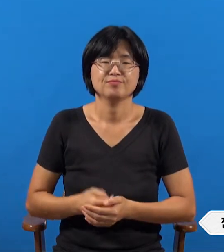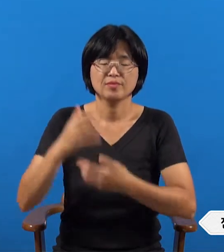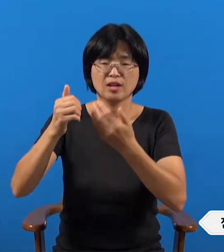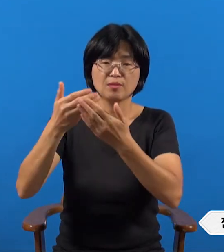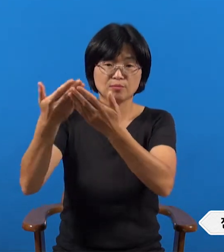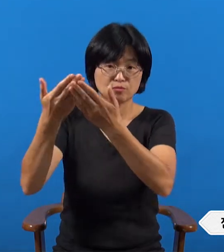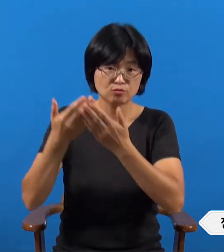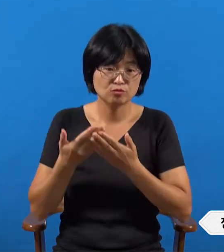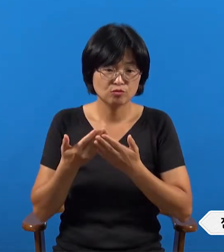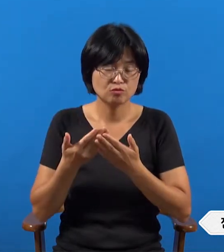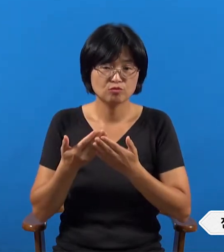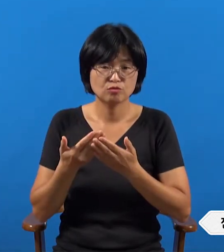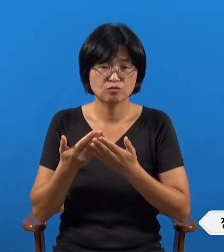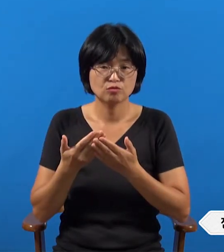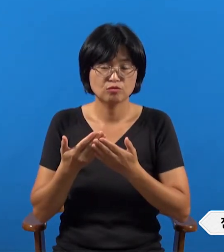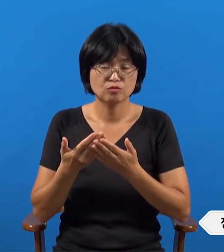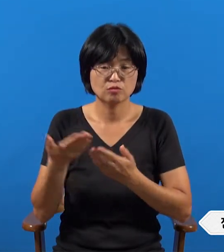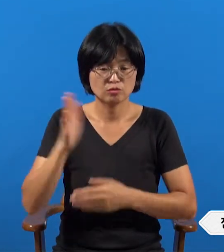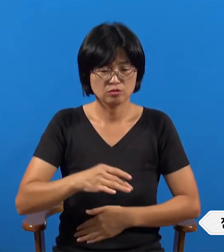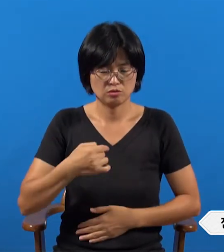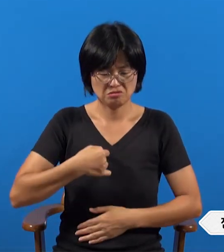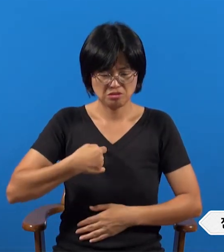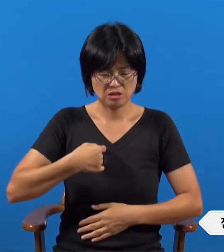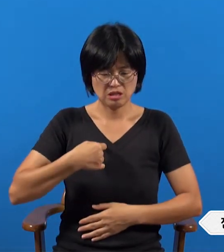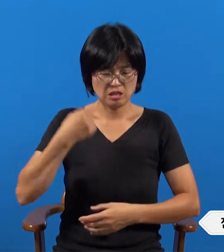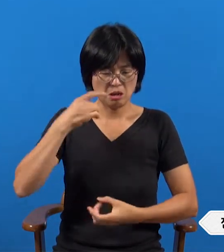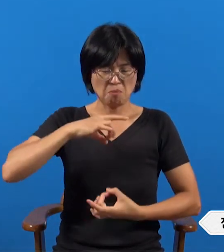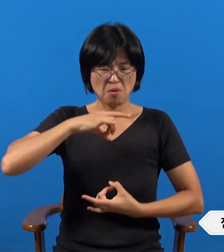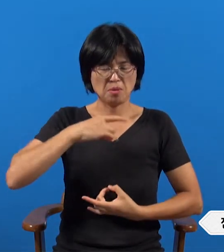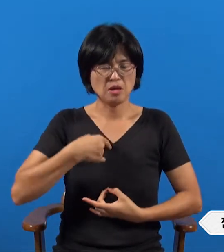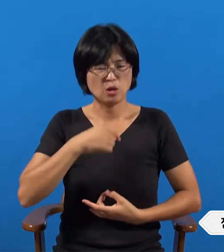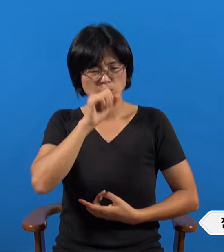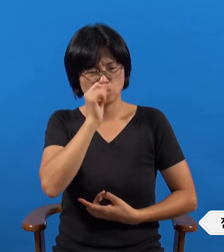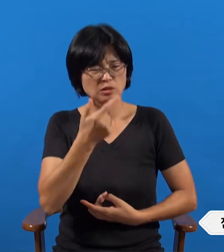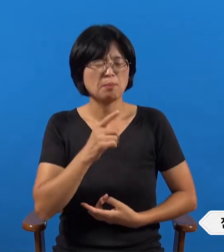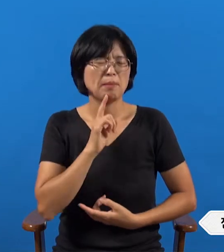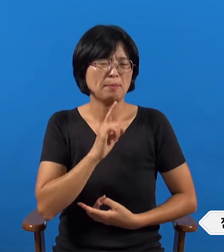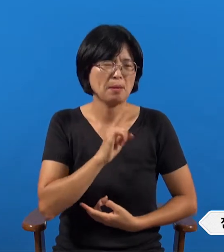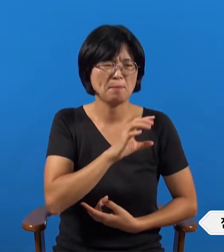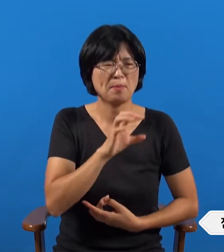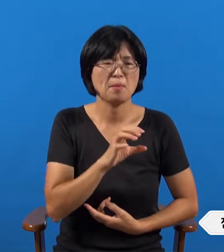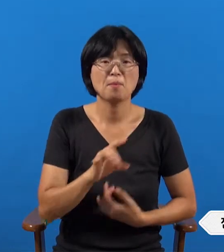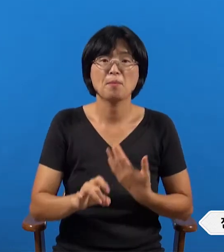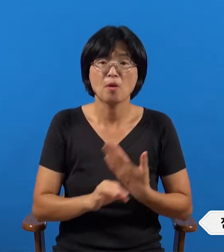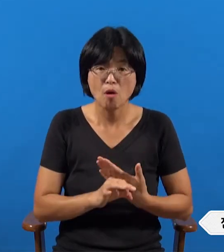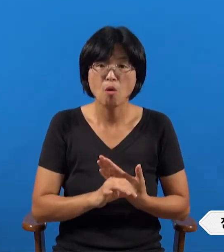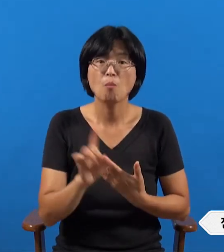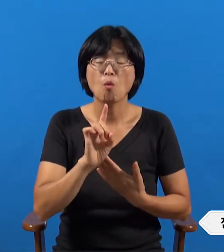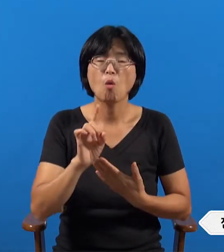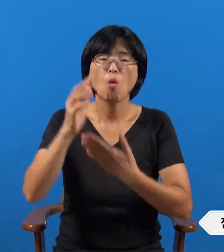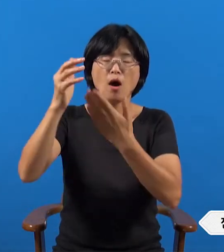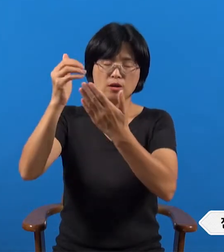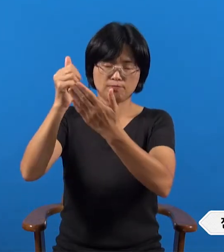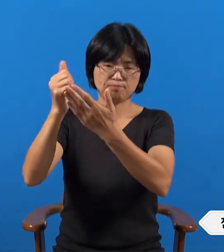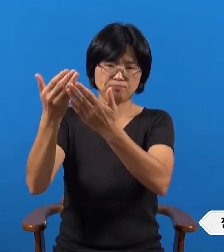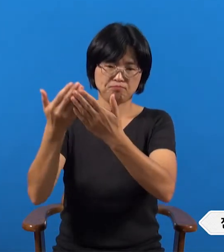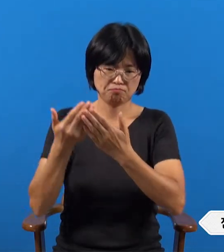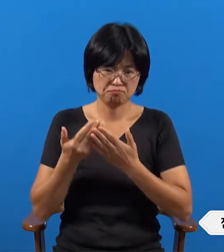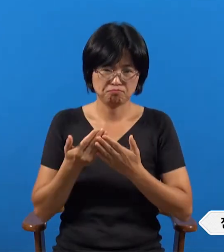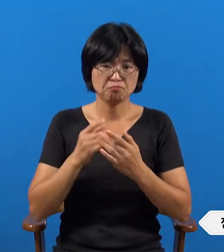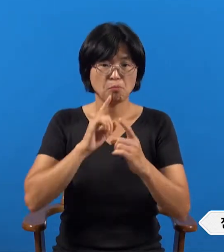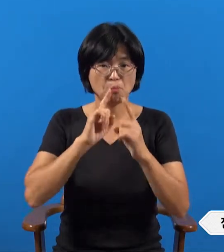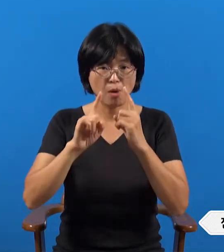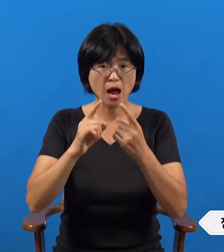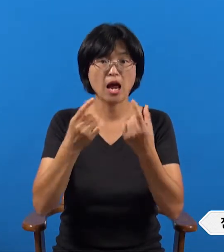우리를 향해서 우리 자신들이 안 좋은 말로 우리를 향해 하고 있다면 오늘 성경은 하나님이